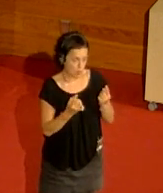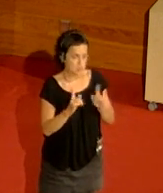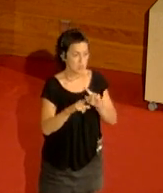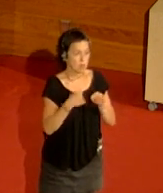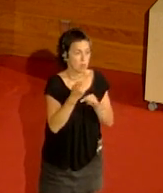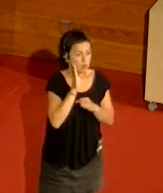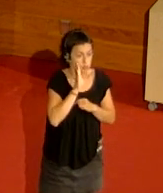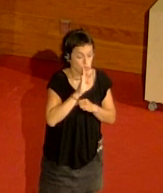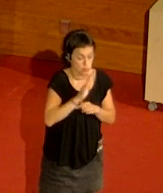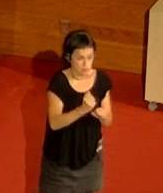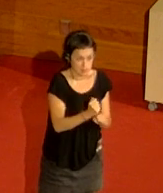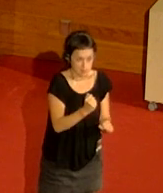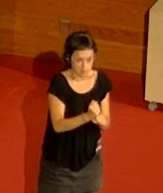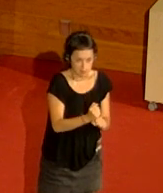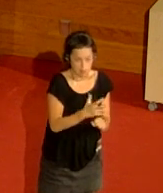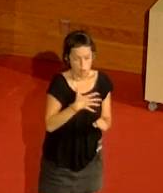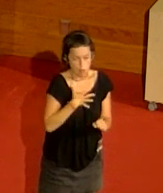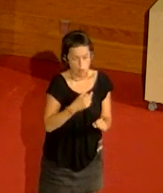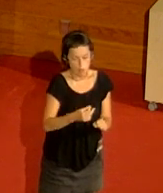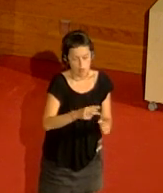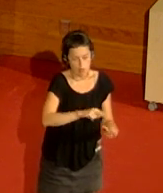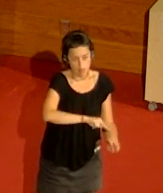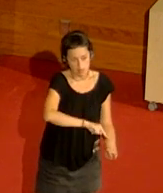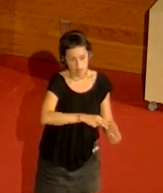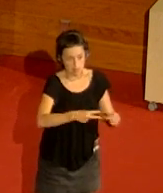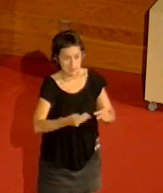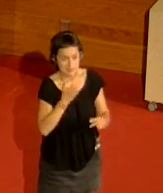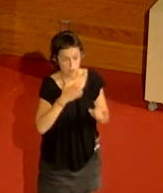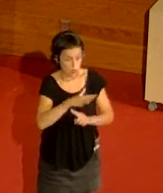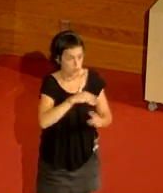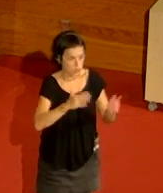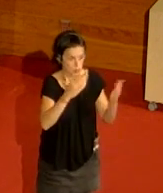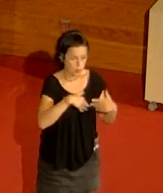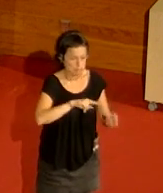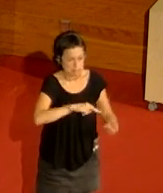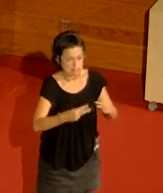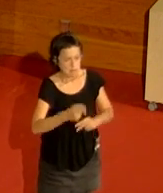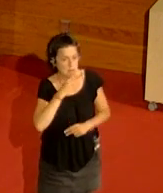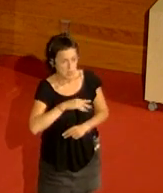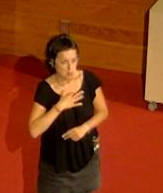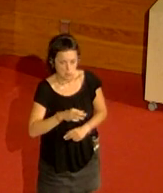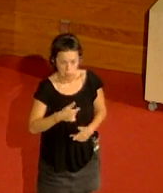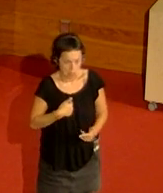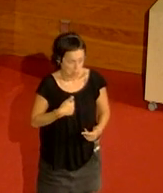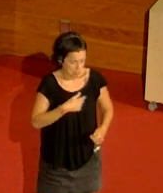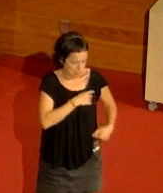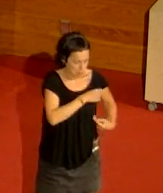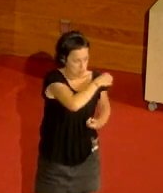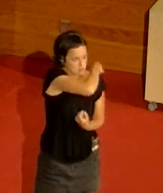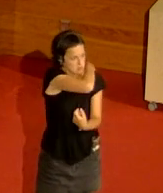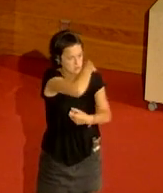podían ser interpretados si no eran contextualizados y dudé pero efectivamente no era algo que yo hubiera